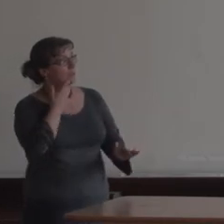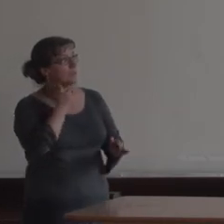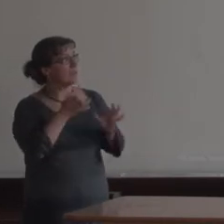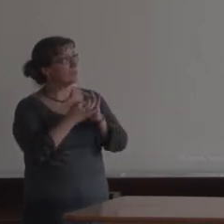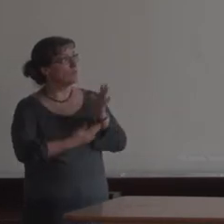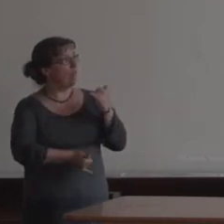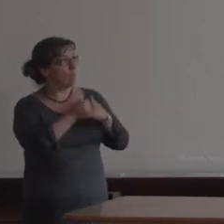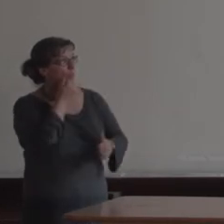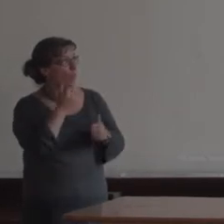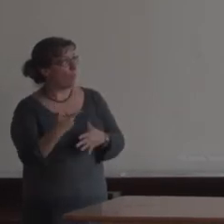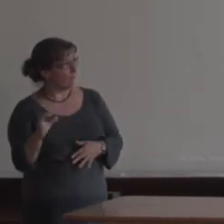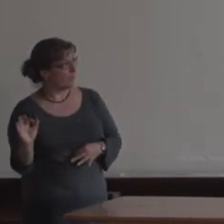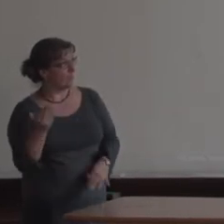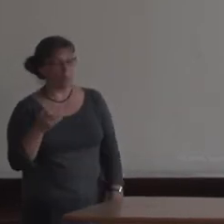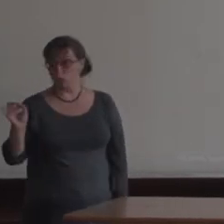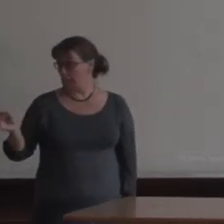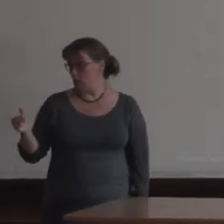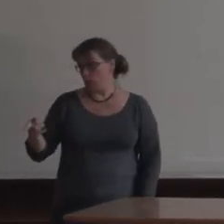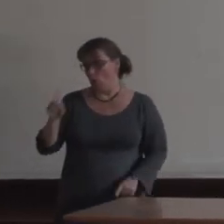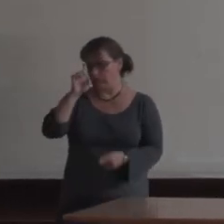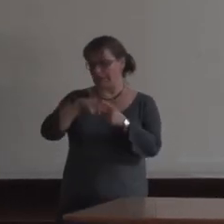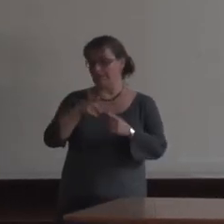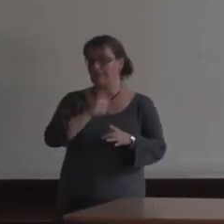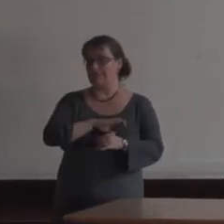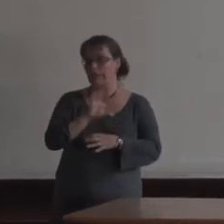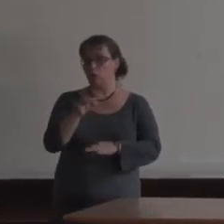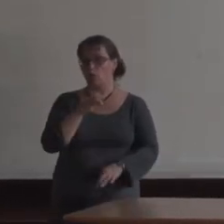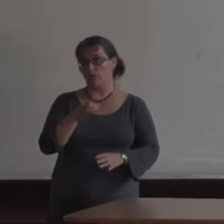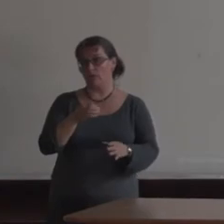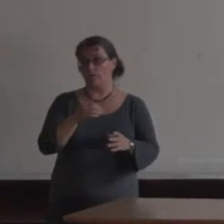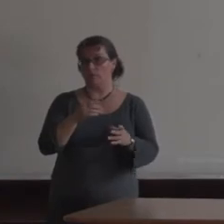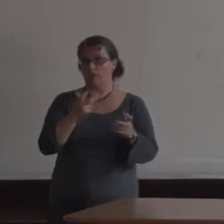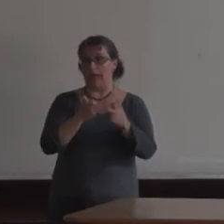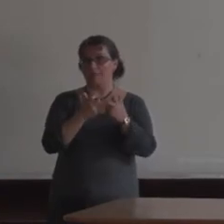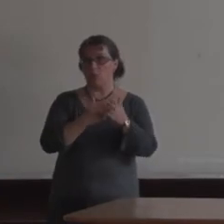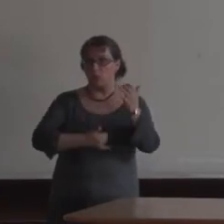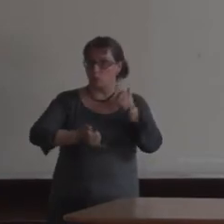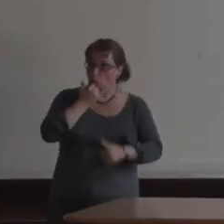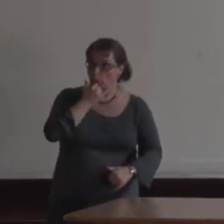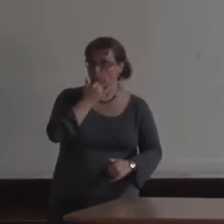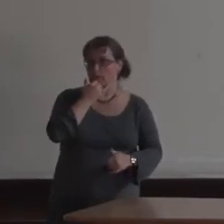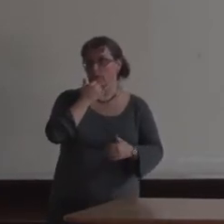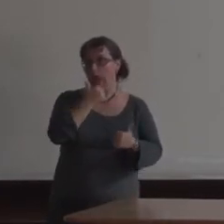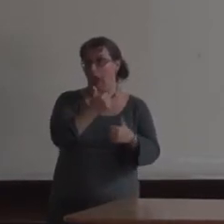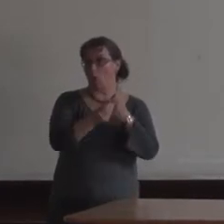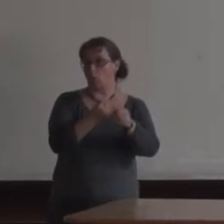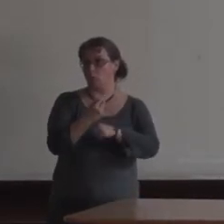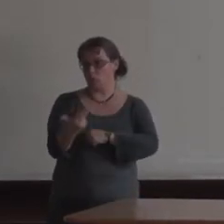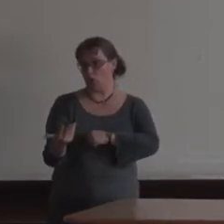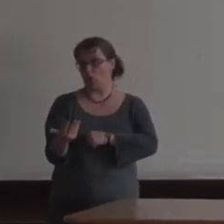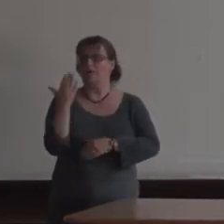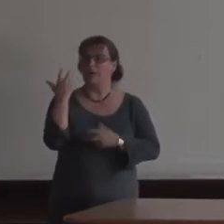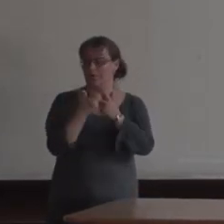Ouais, son but, c'est de te trouver un ou plusieurs exemples qui vont falsifier ta propriété. S'il trouve plusieurs exemples qui génèrent la même